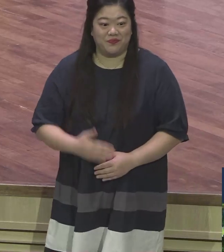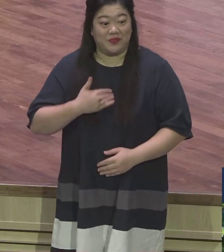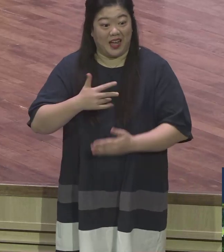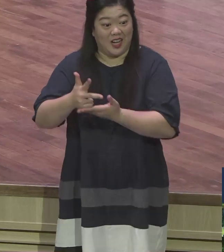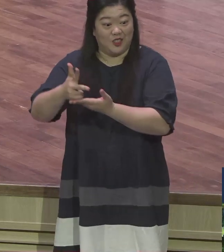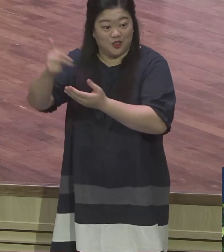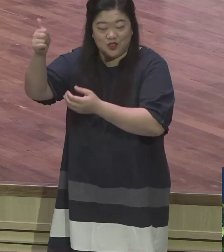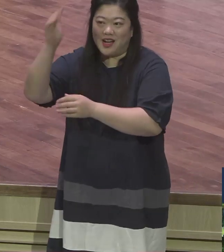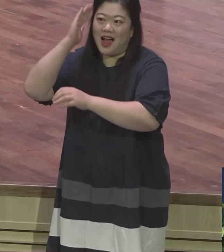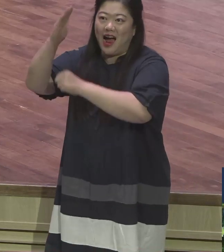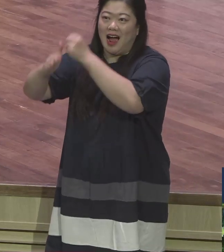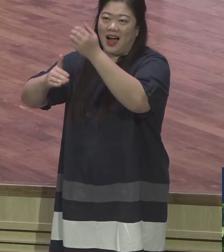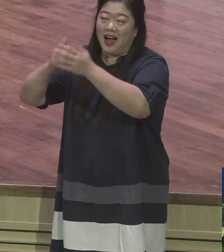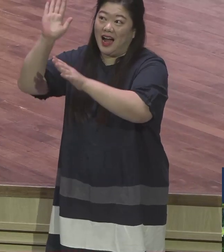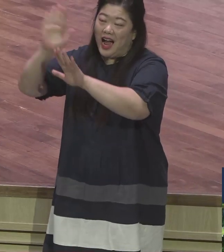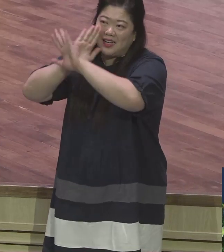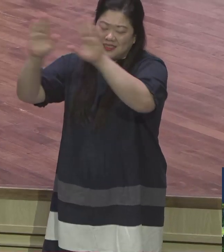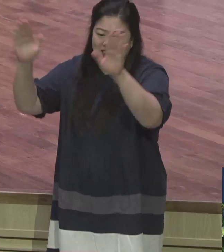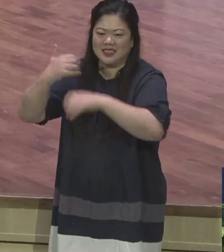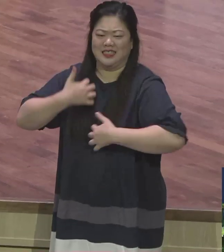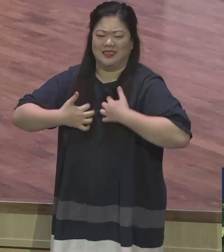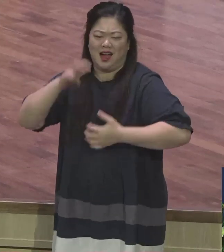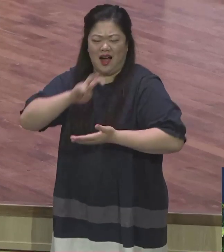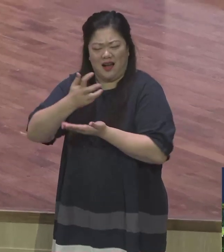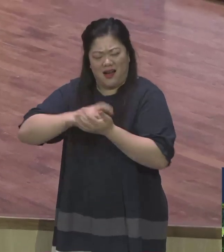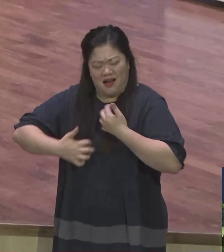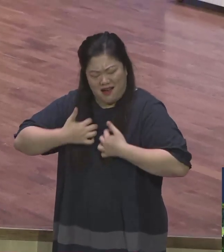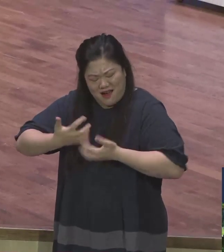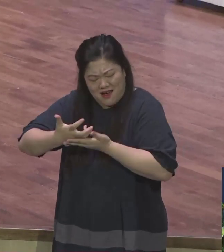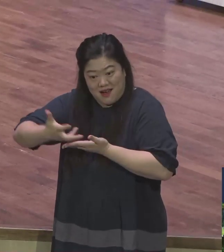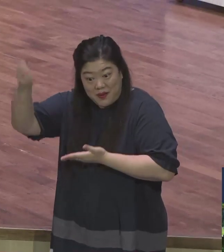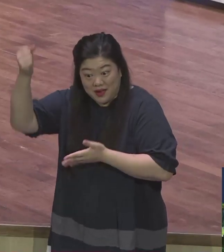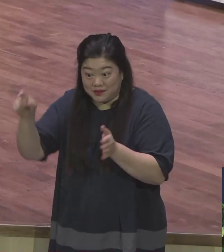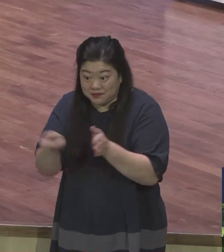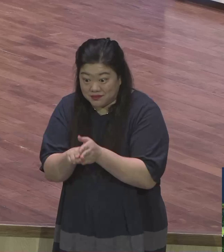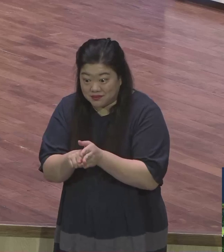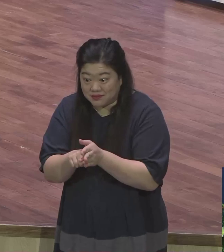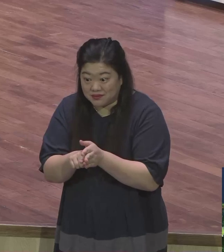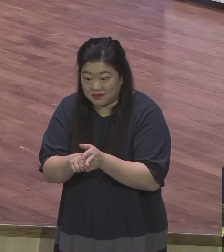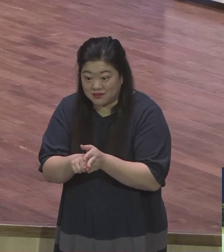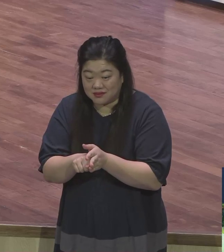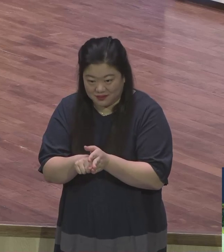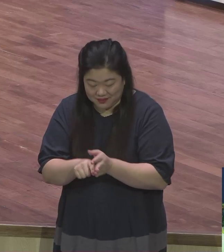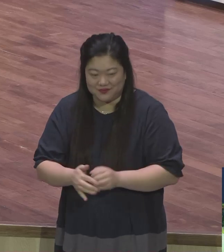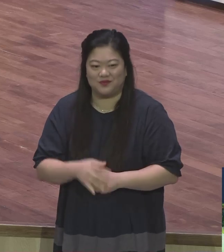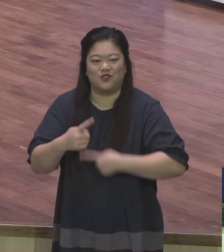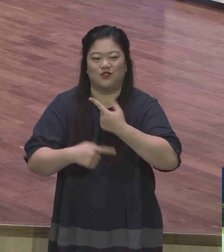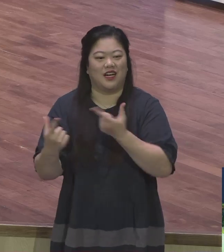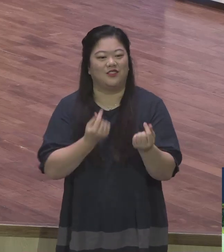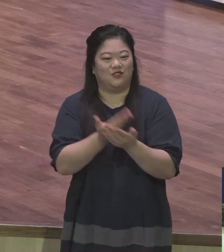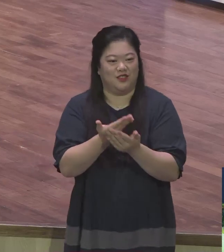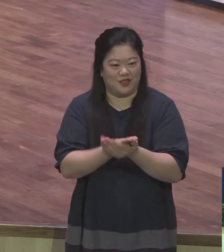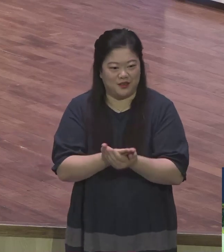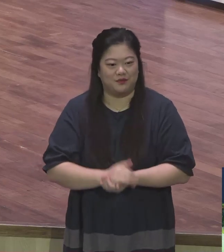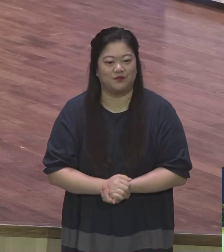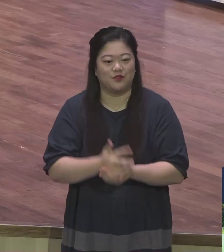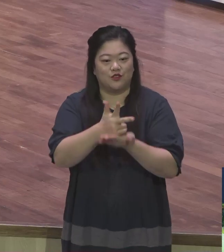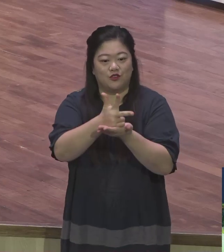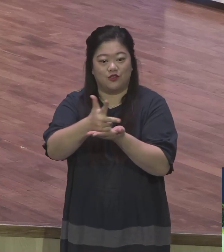하나님이 하늘에서의 찬양을 기쁨으로 받으신 줄로 믿습니다. 신앙 고백합니다. 주는